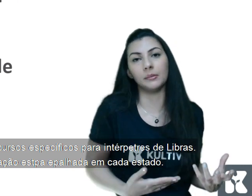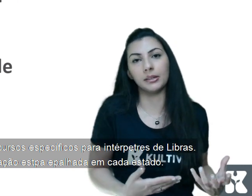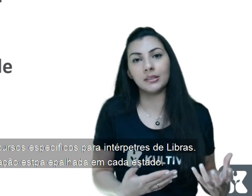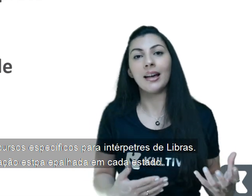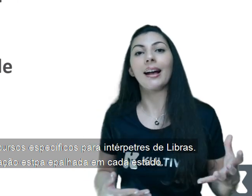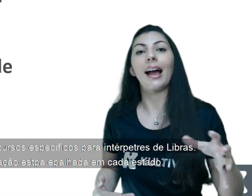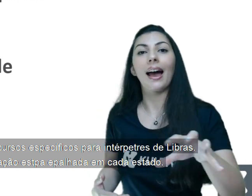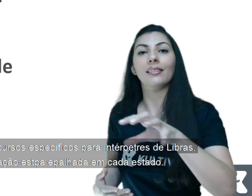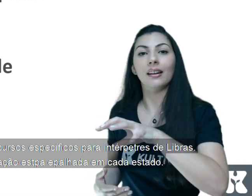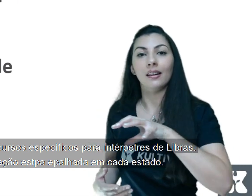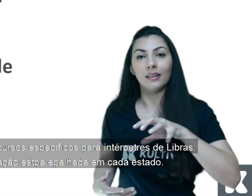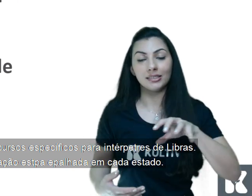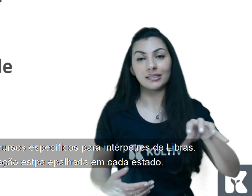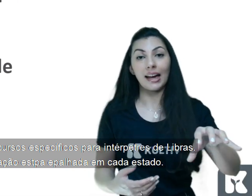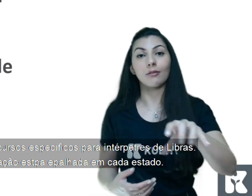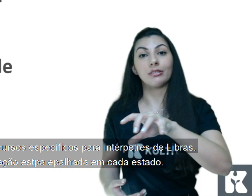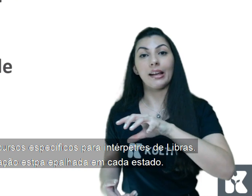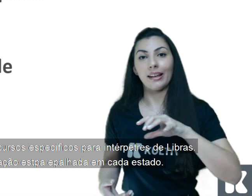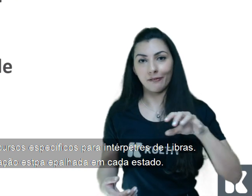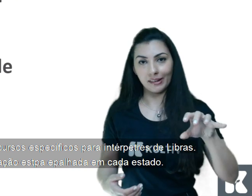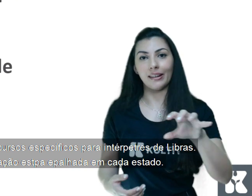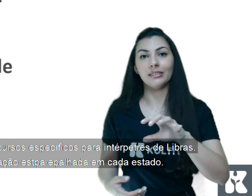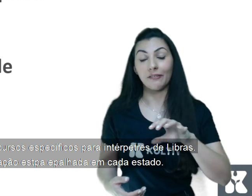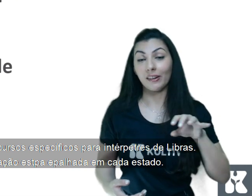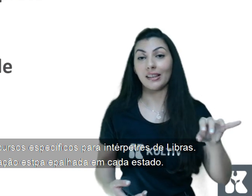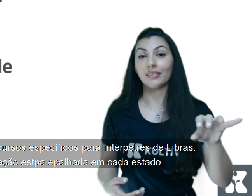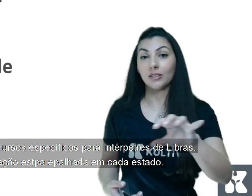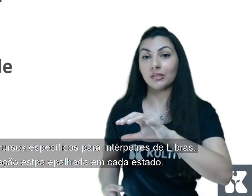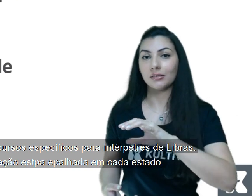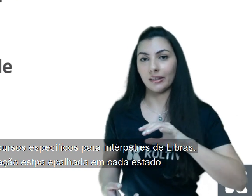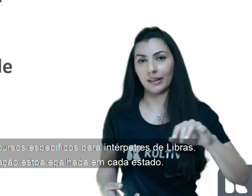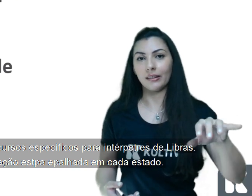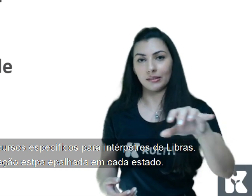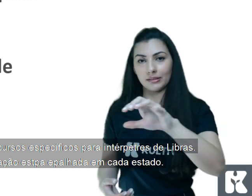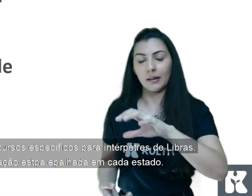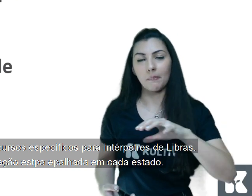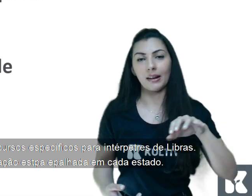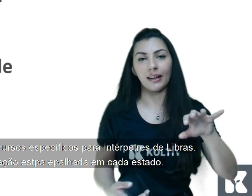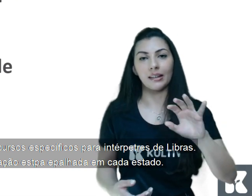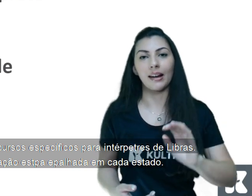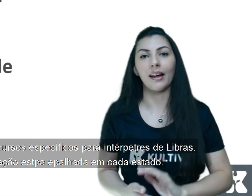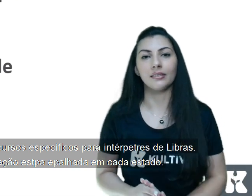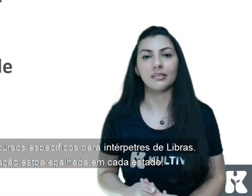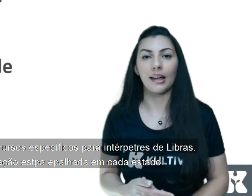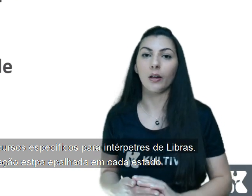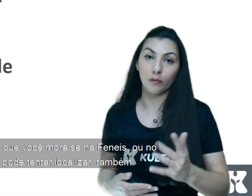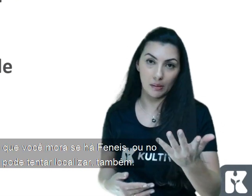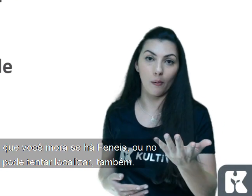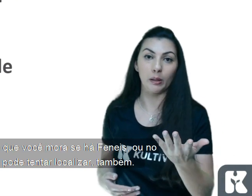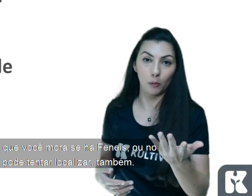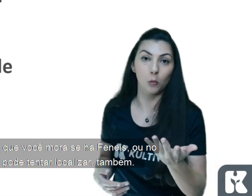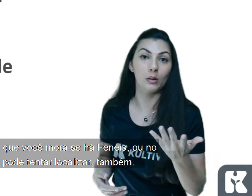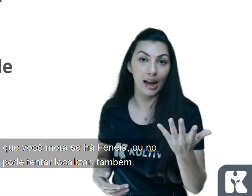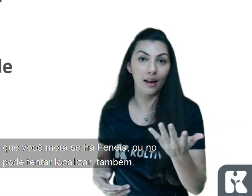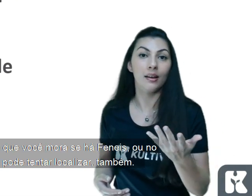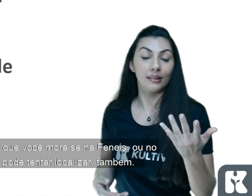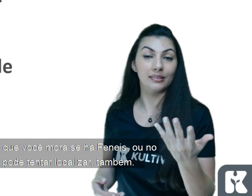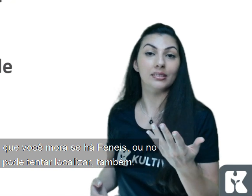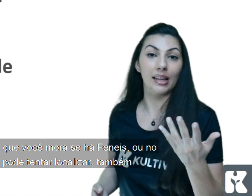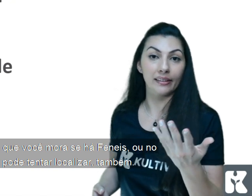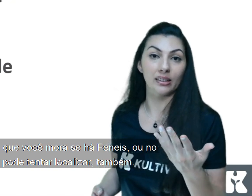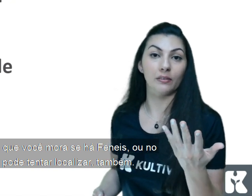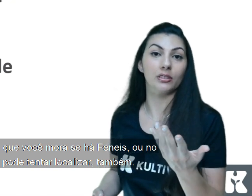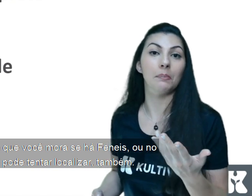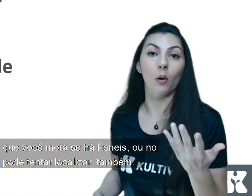de Libras. Cada estado tem a FENEIS, a federação, né, está espalhada em cada estado. Você pode procurar